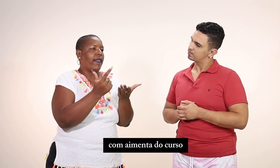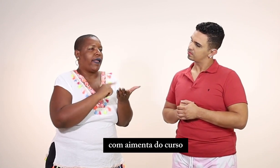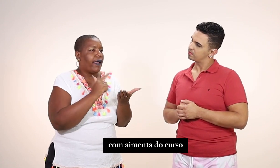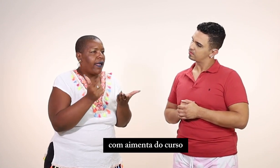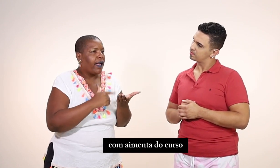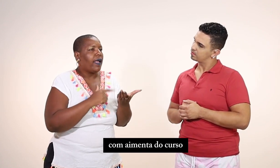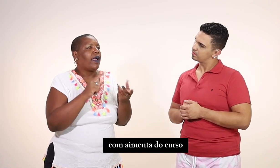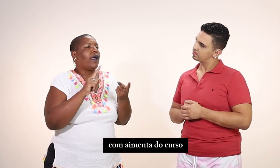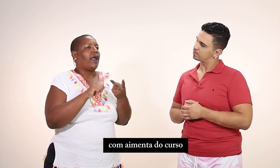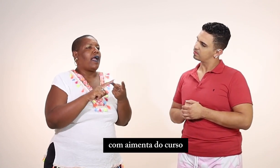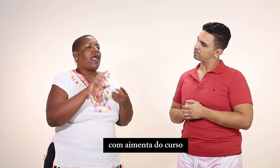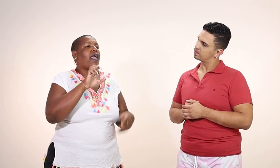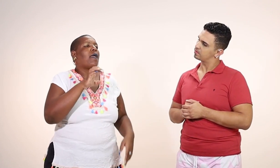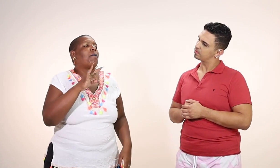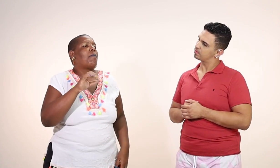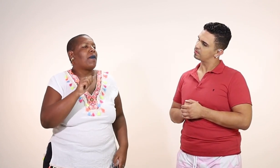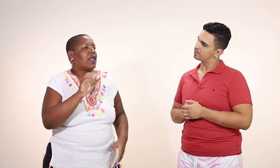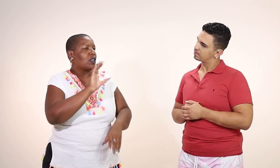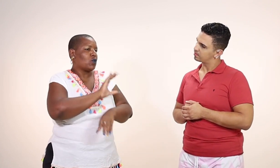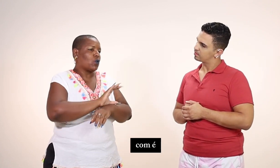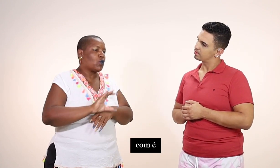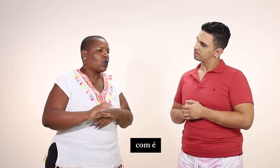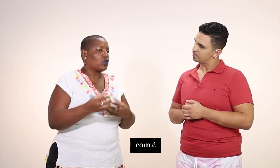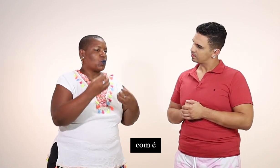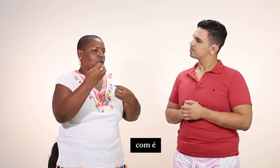a ementa do curso, com